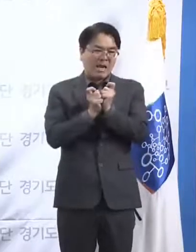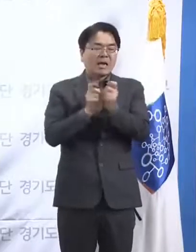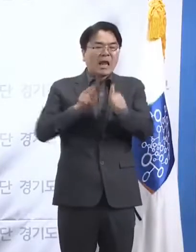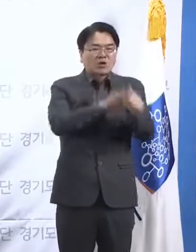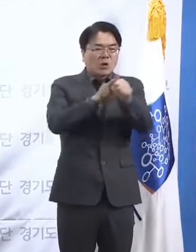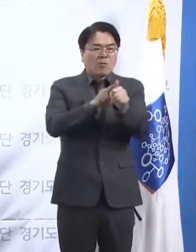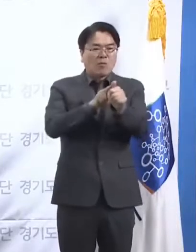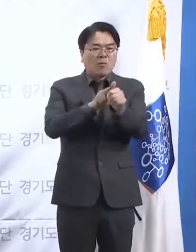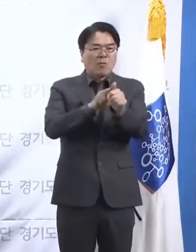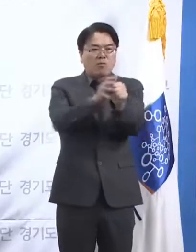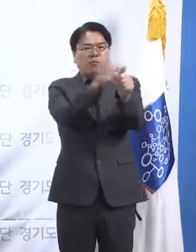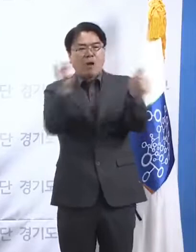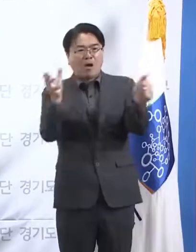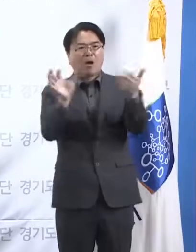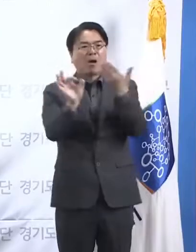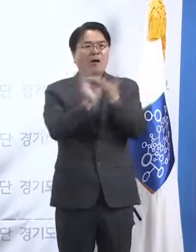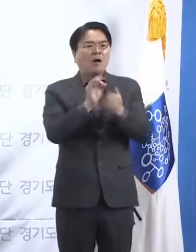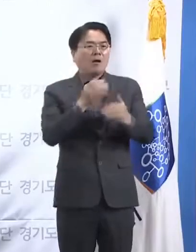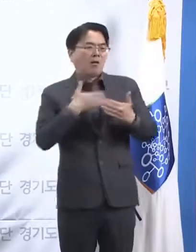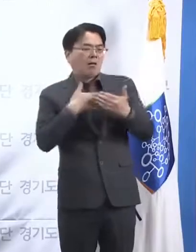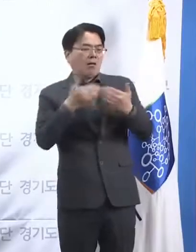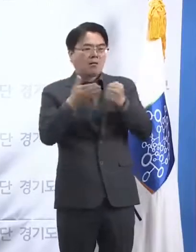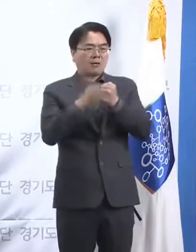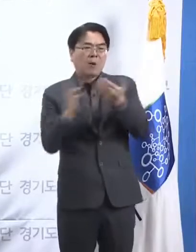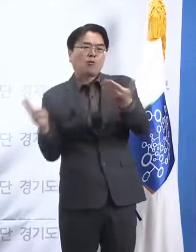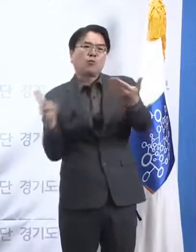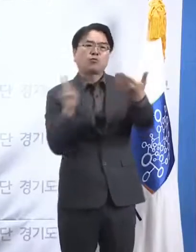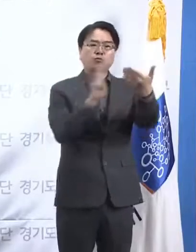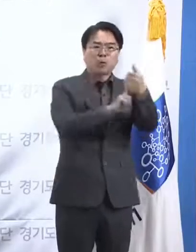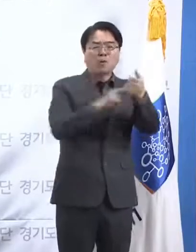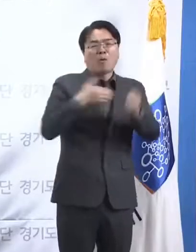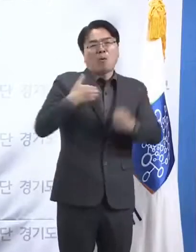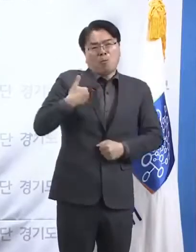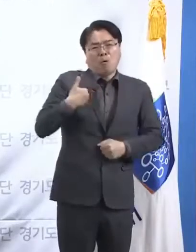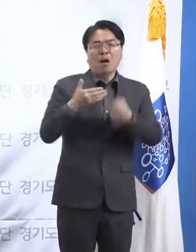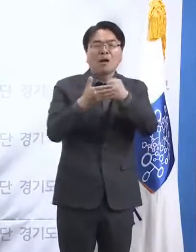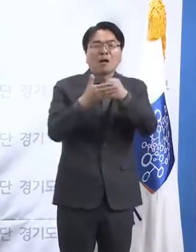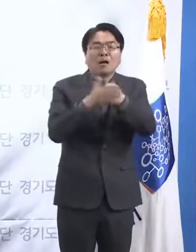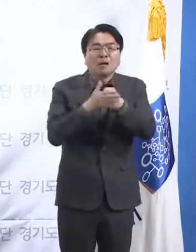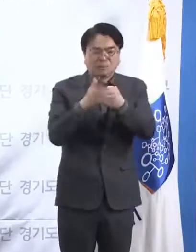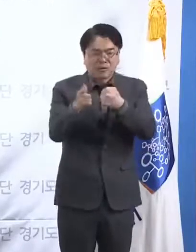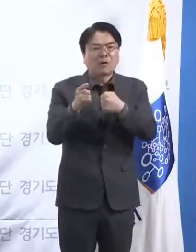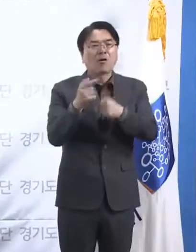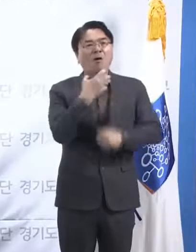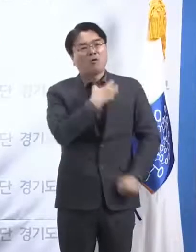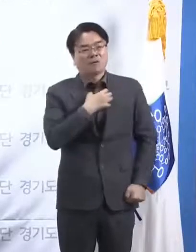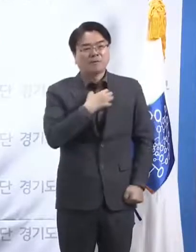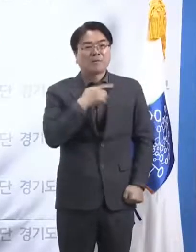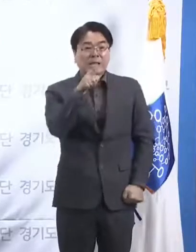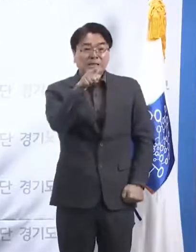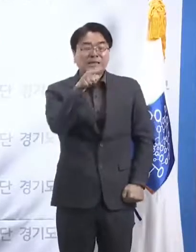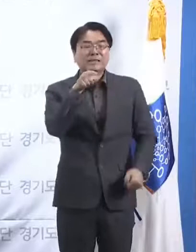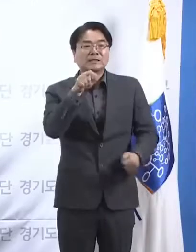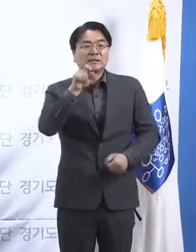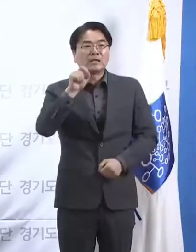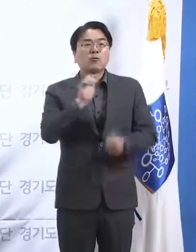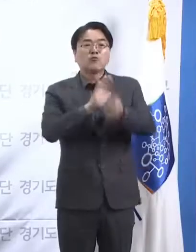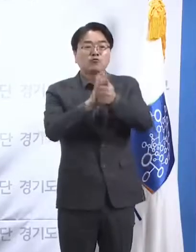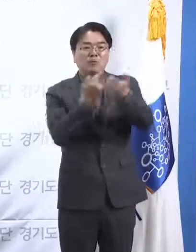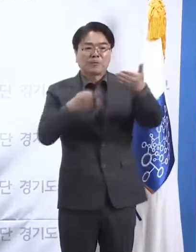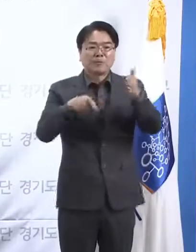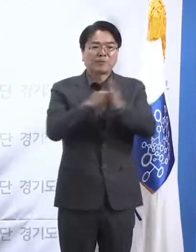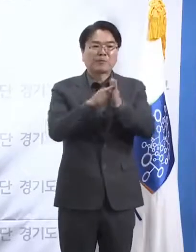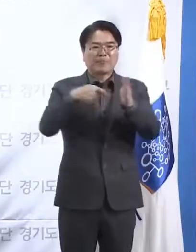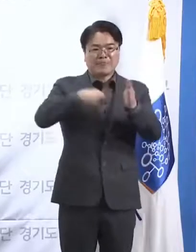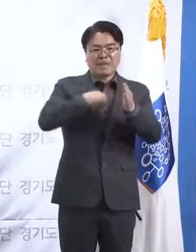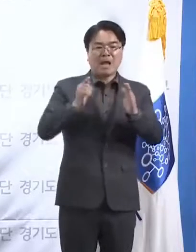두려워해서 검사를 받지 않고 숨을 가능성이, 은폐할 가능성이 매우 높습니다. 그렇기 때문에 이들이